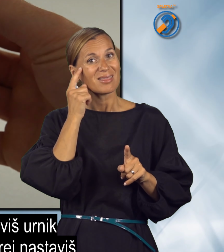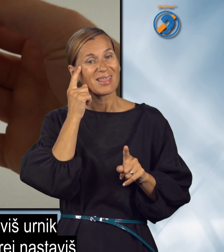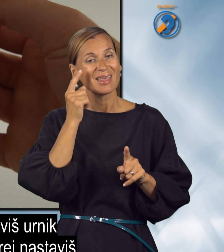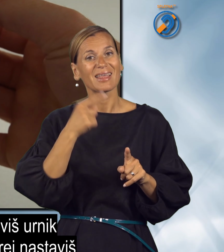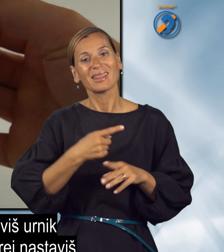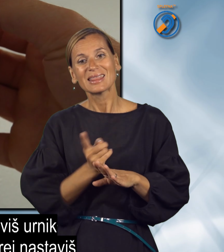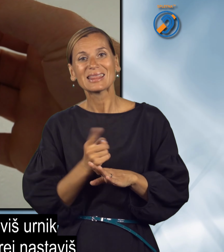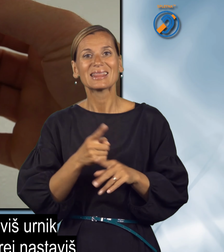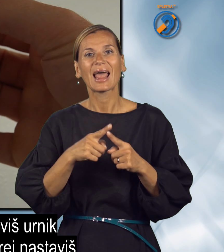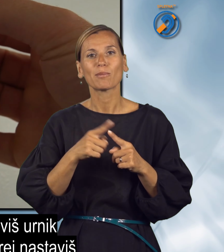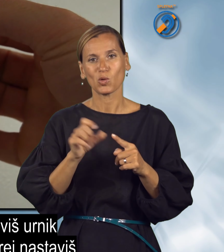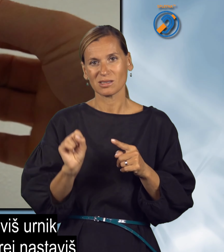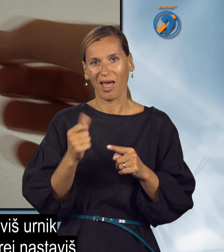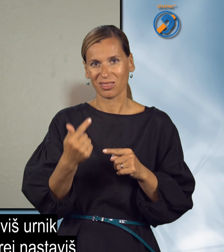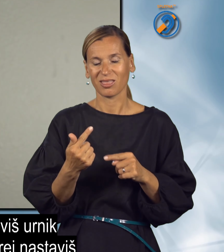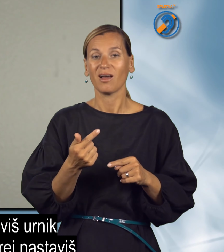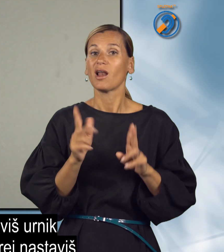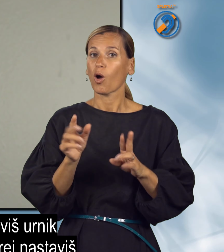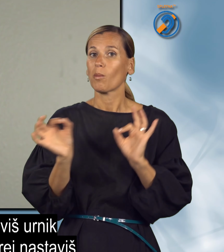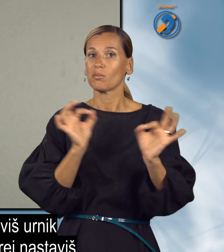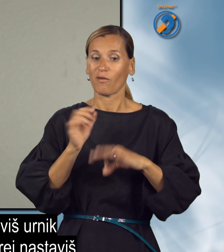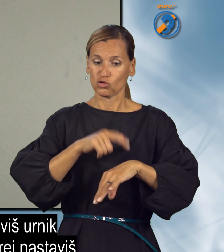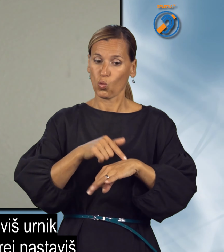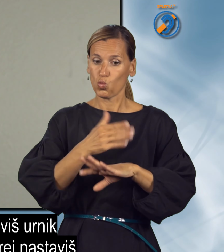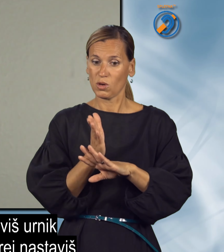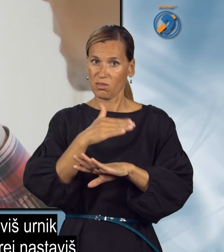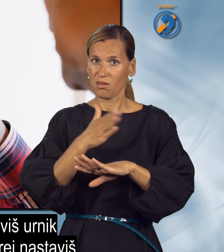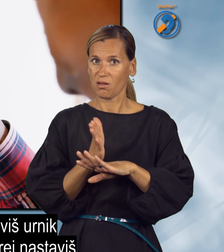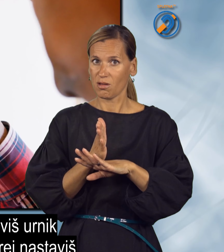s katerim lahko nastaviš urnik ogrevanja in